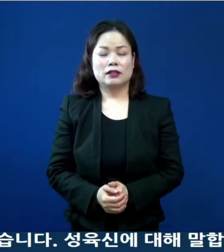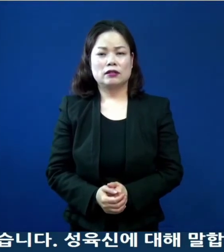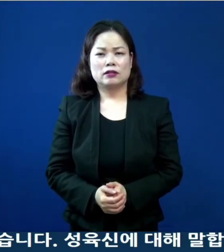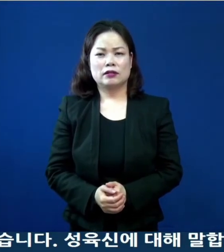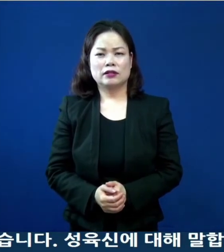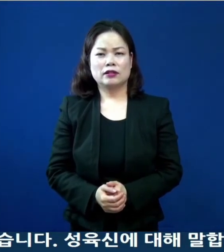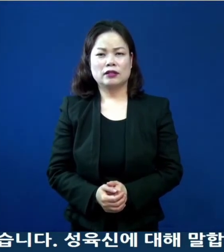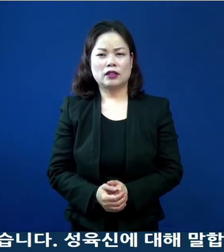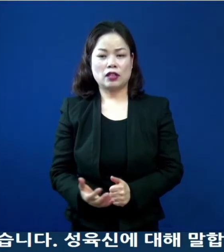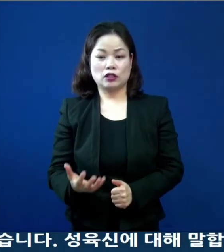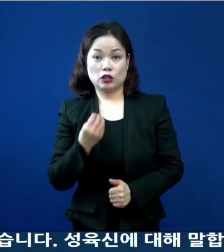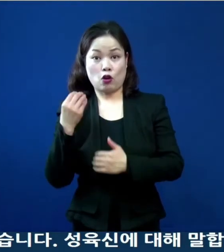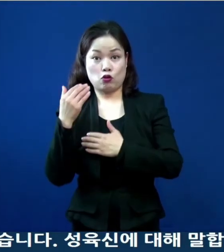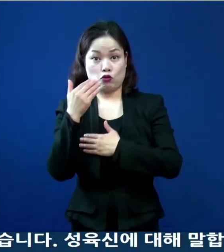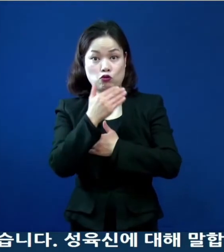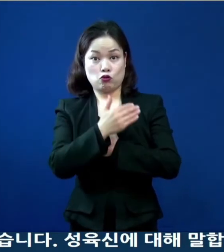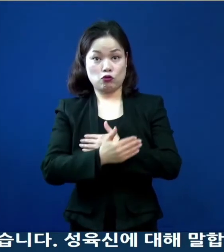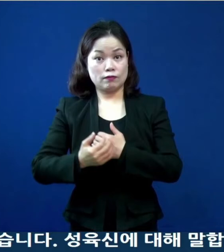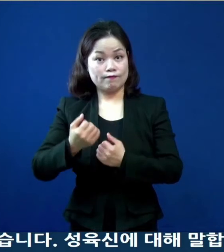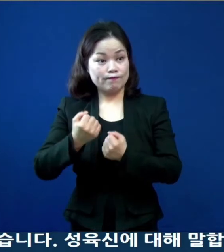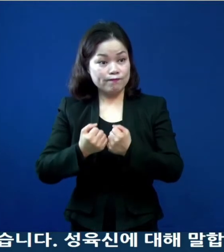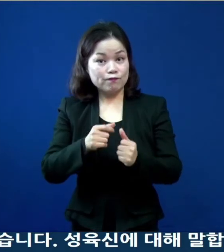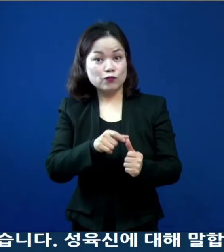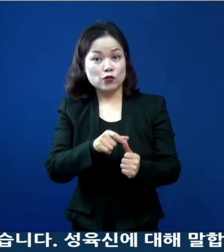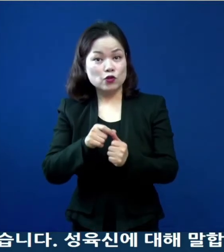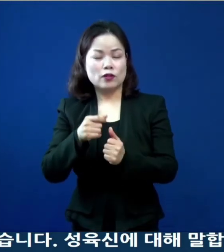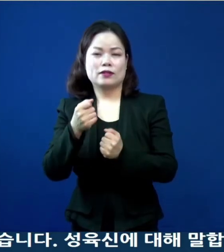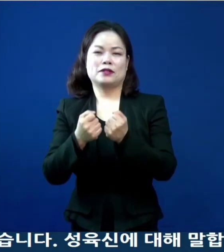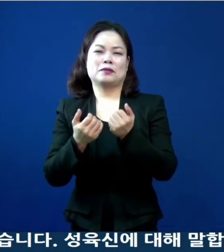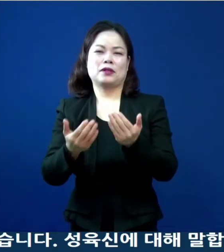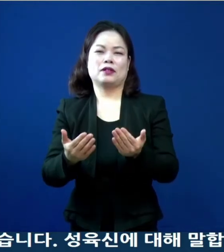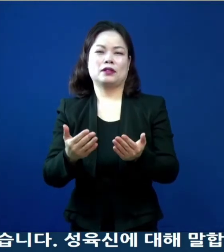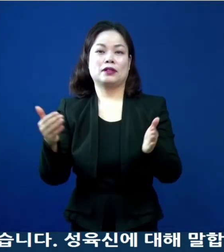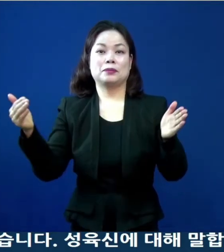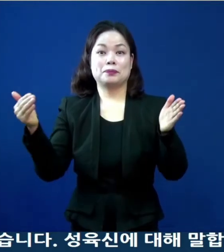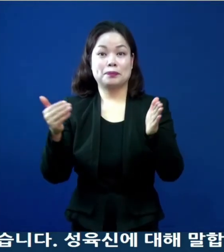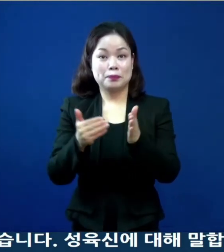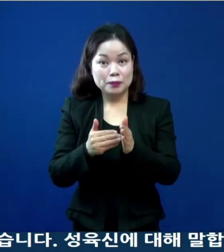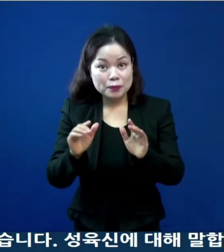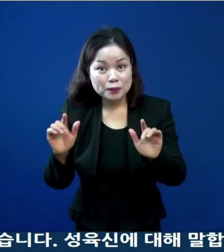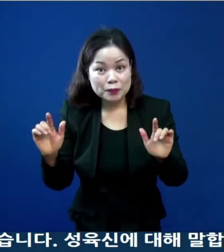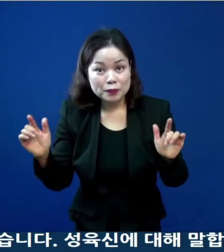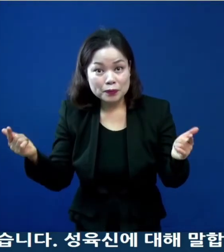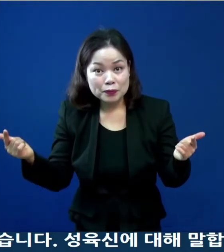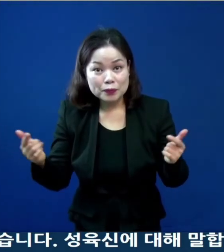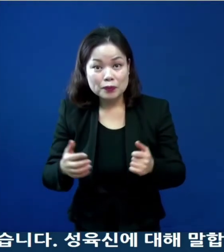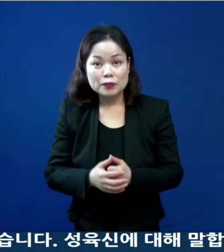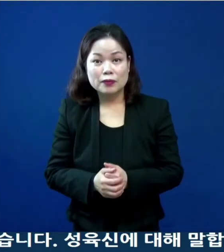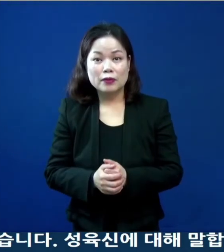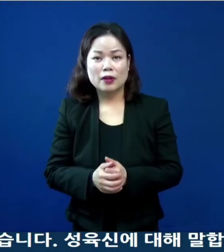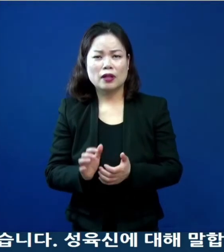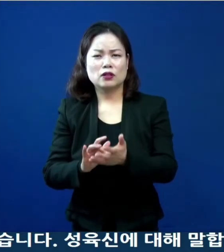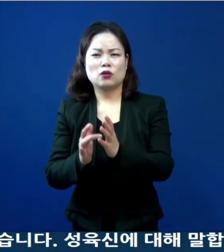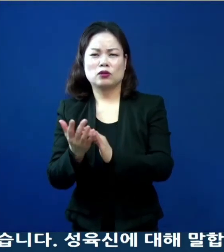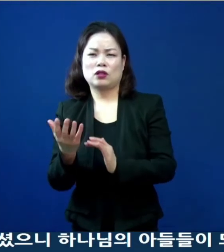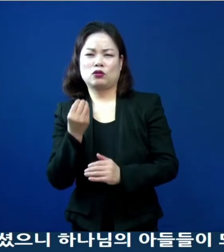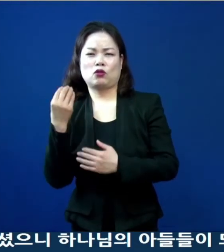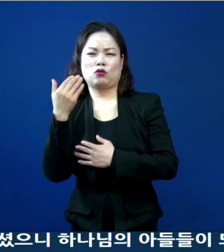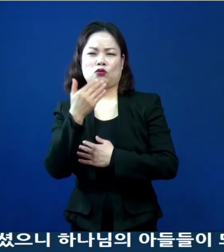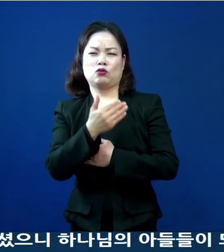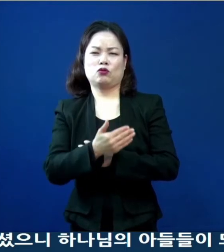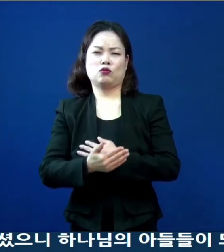이렇게 성육신을 설명한 거예요. 우리 구원을 설명한 거죠. 거기서 끝나는 게 아니고 예수님의